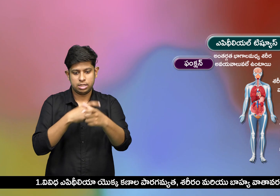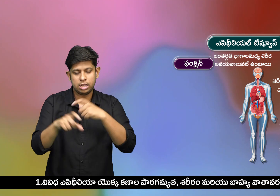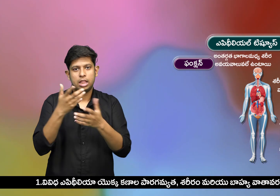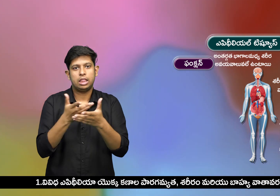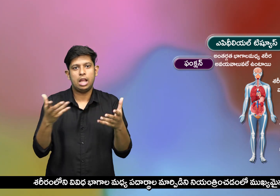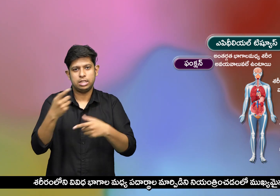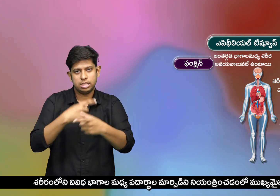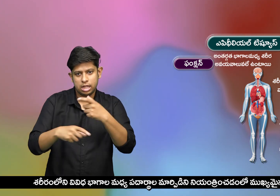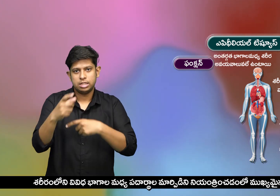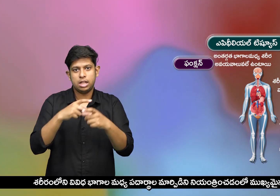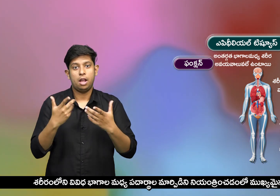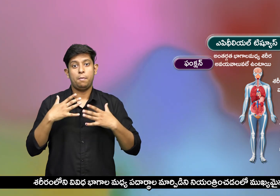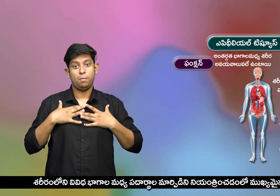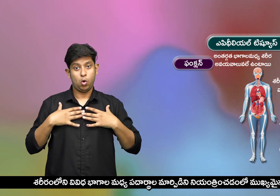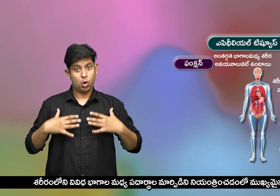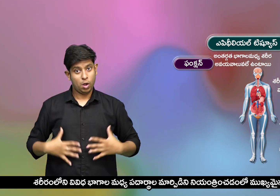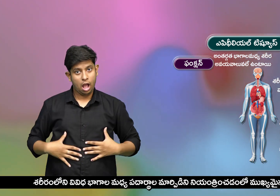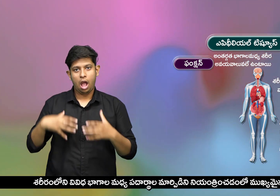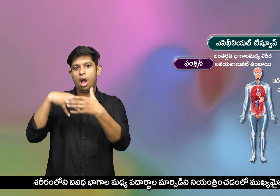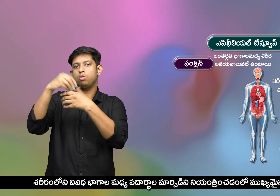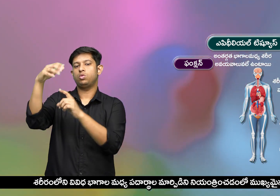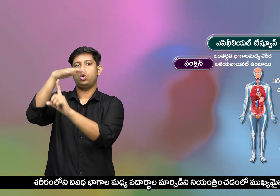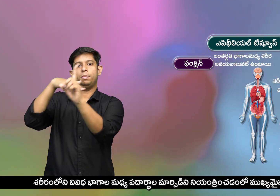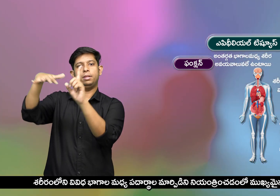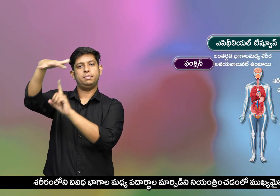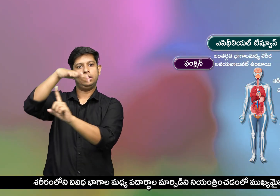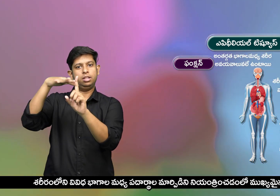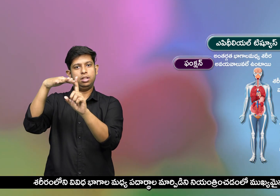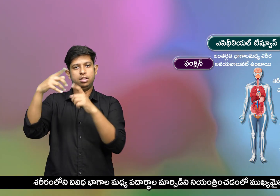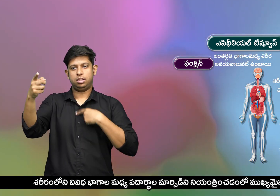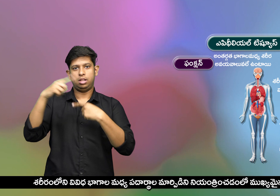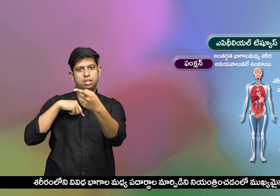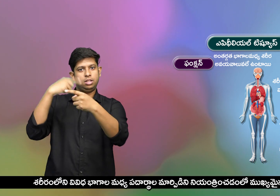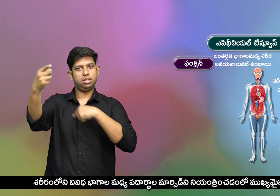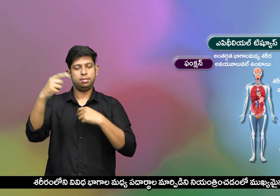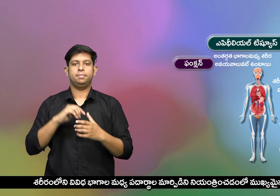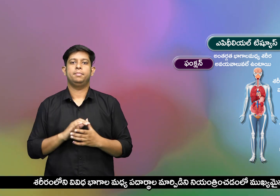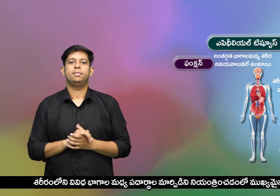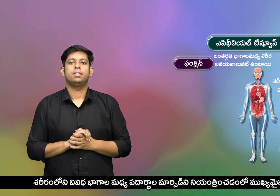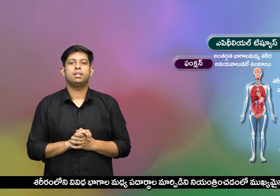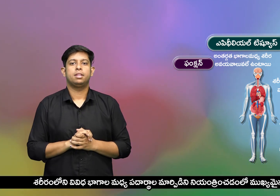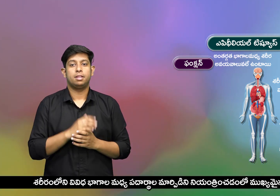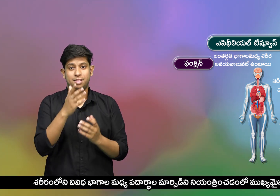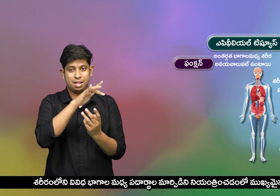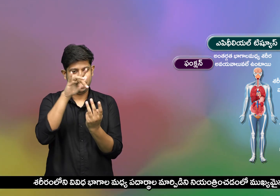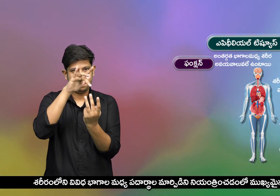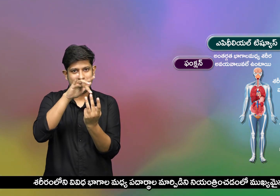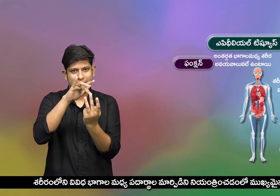మరియు శరీరంలోని వివిధ భాగాల మధ్య పదార్థాల మార్పిడిని నియంత్రించడంలో ముఖ్యమైన